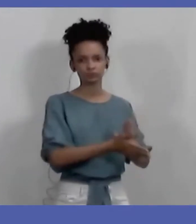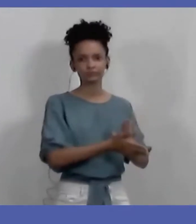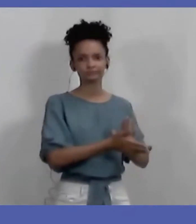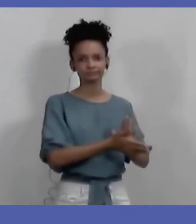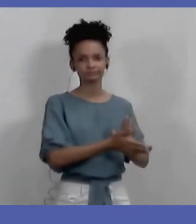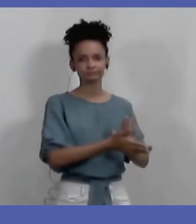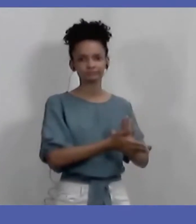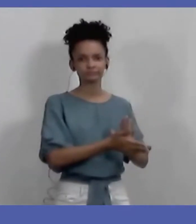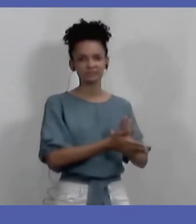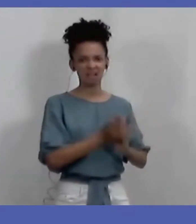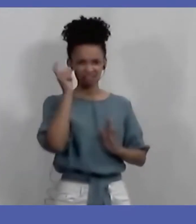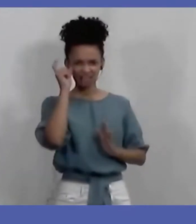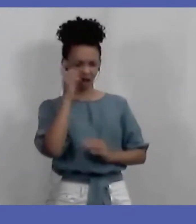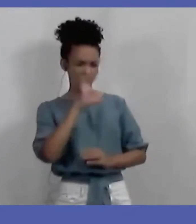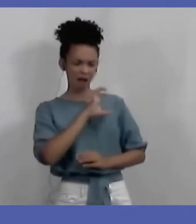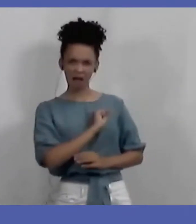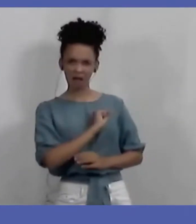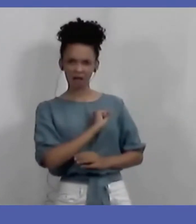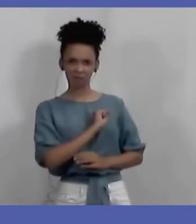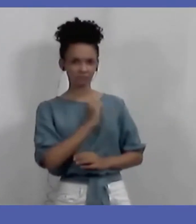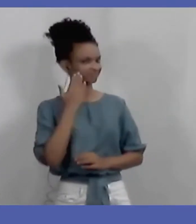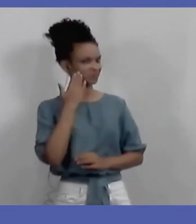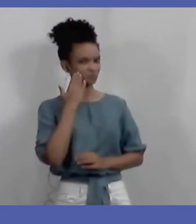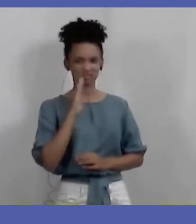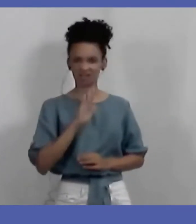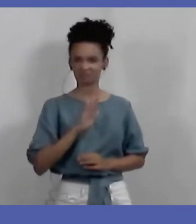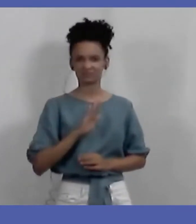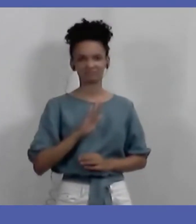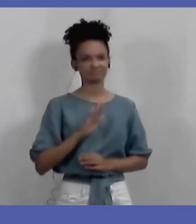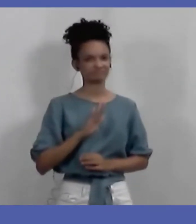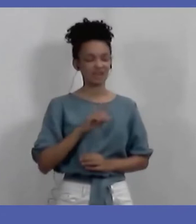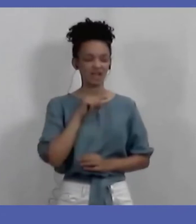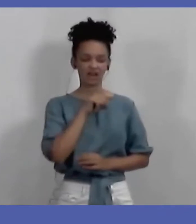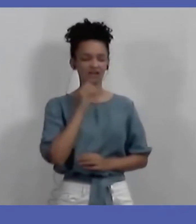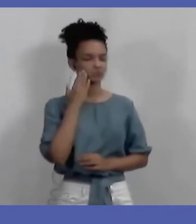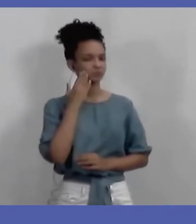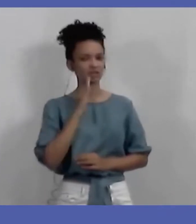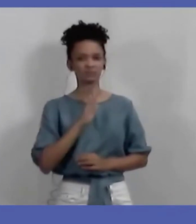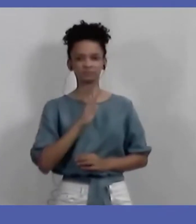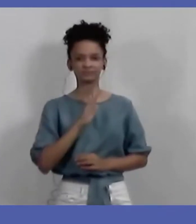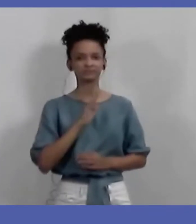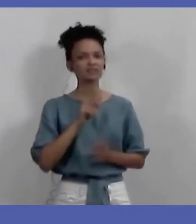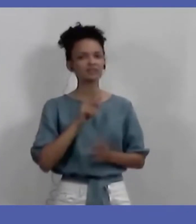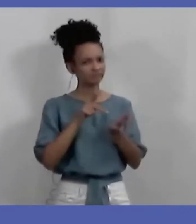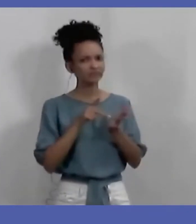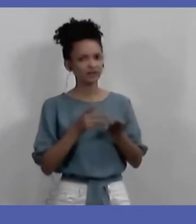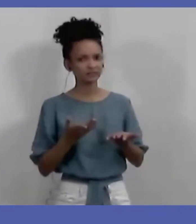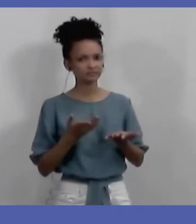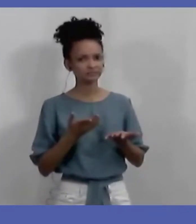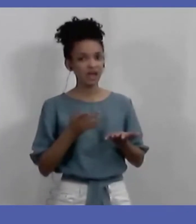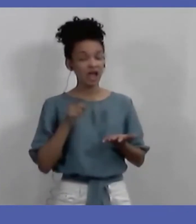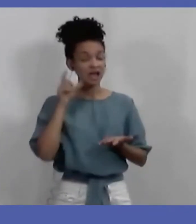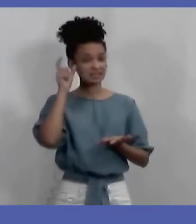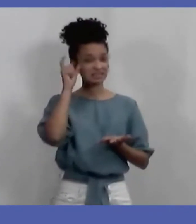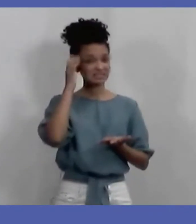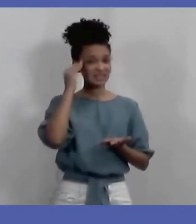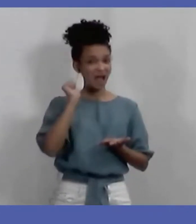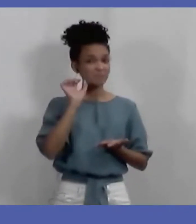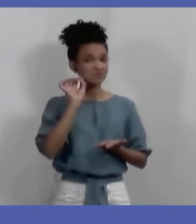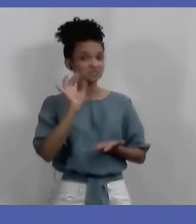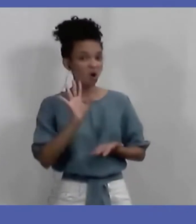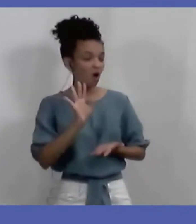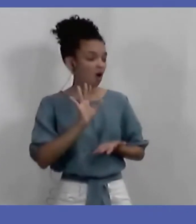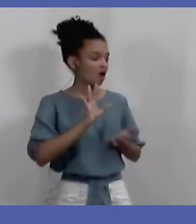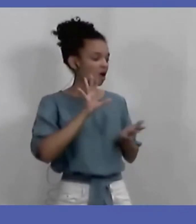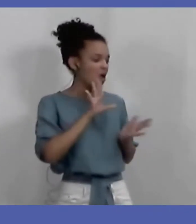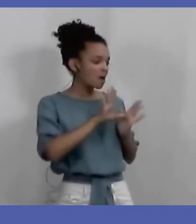amar ele não sabe, não é verdade? Ele só sabe roubar, matar e destruir.